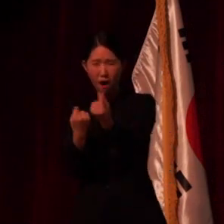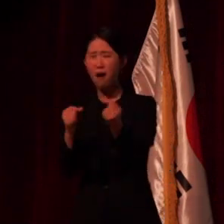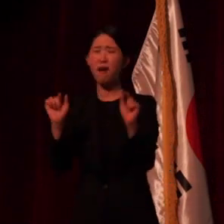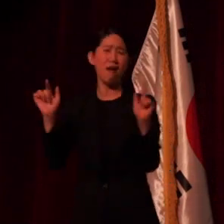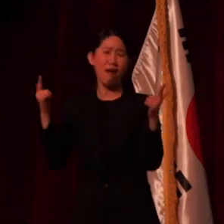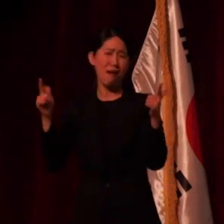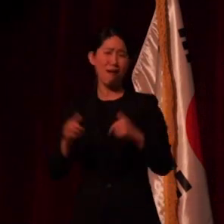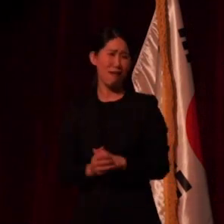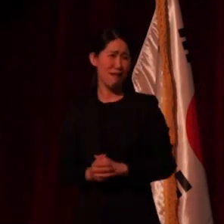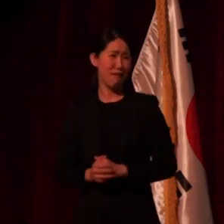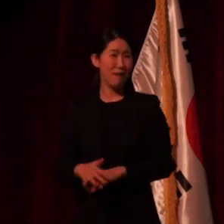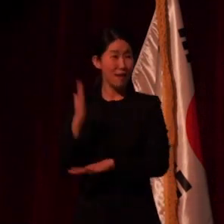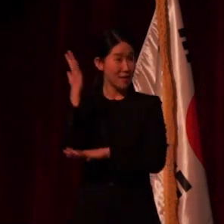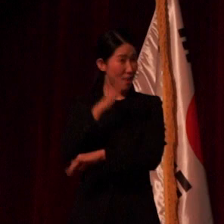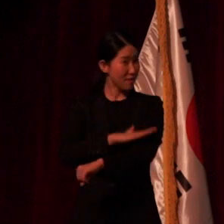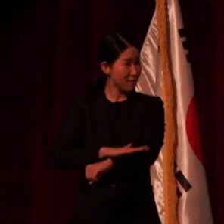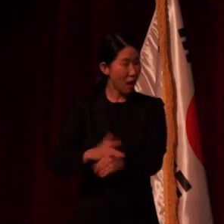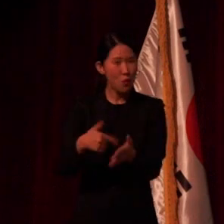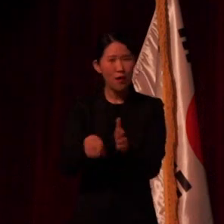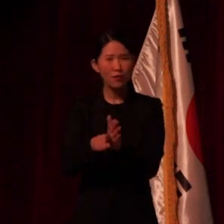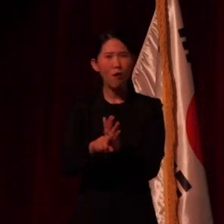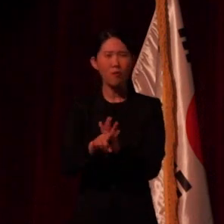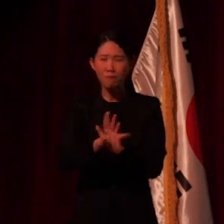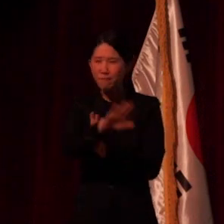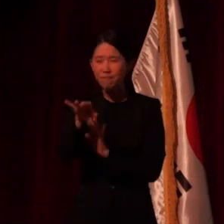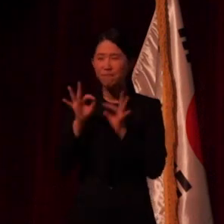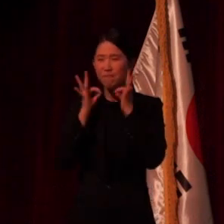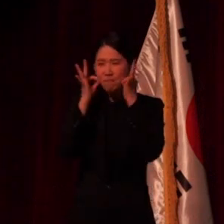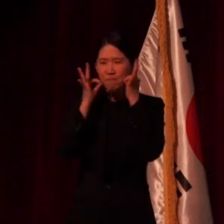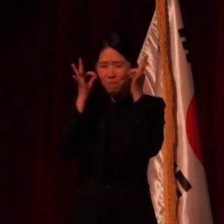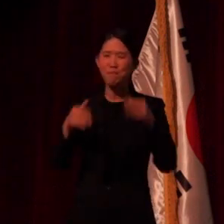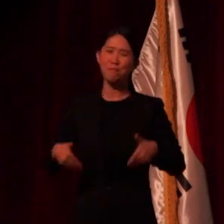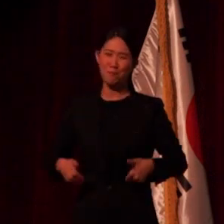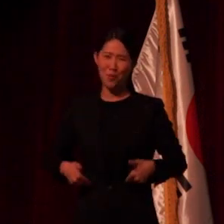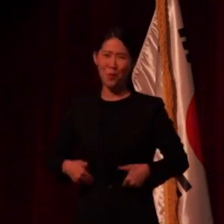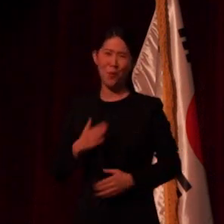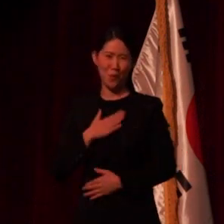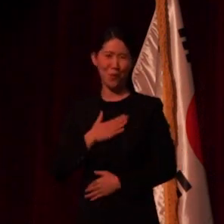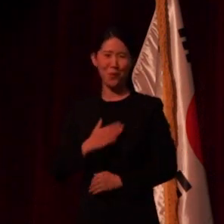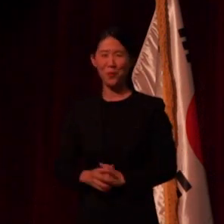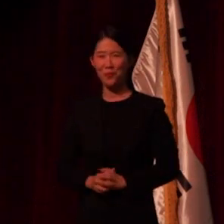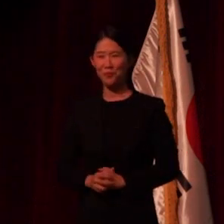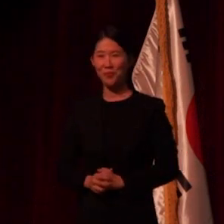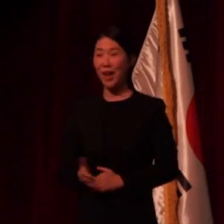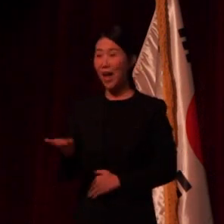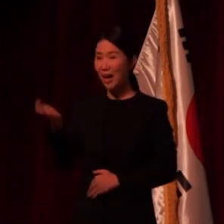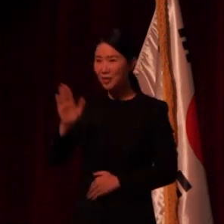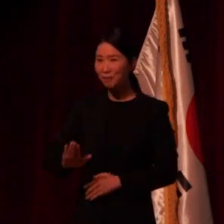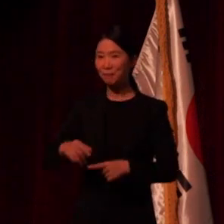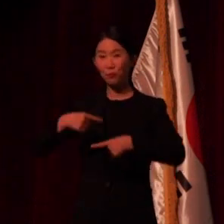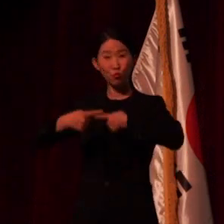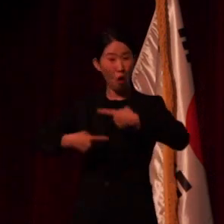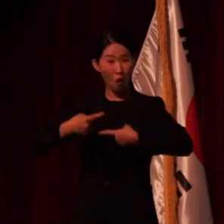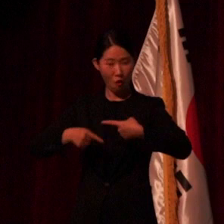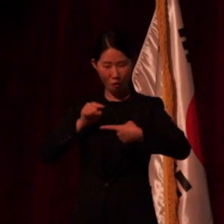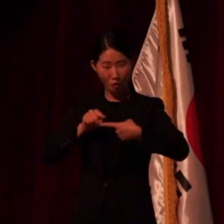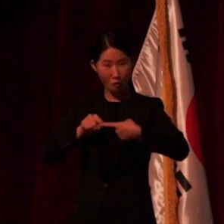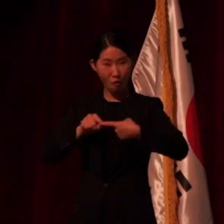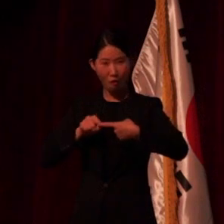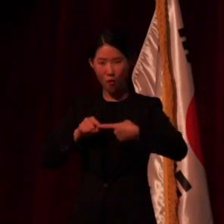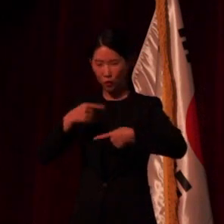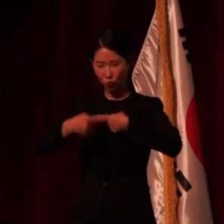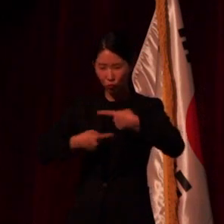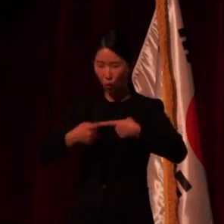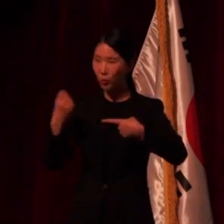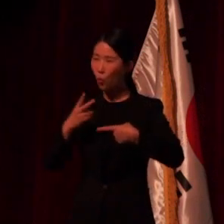위해서는 각고의 노력이 필요하겠지요. 그러나 이 수어 그리고 농문화에